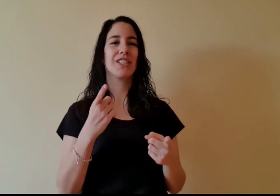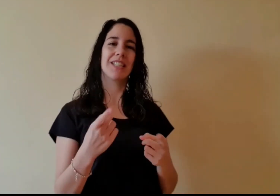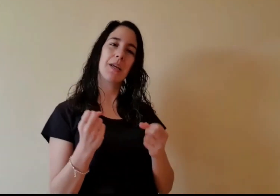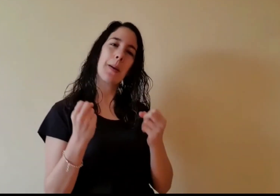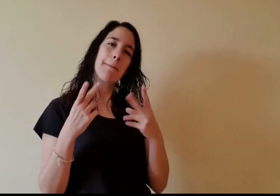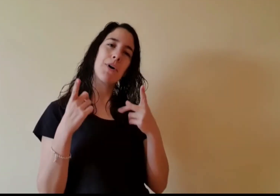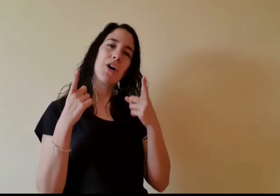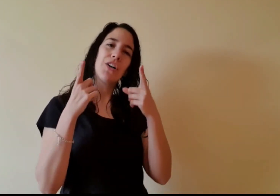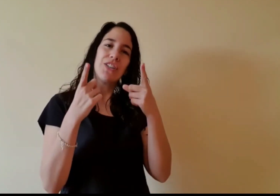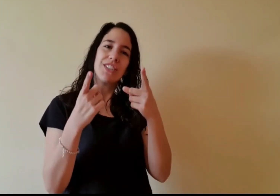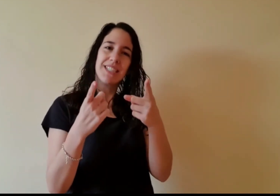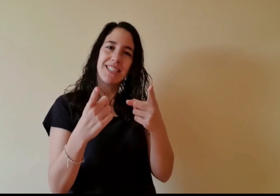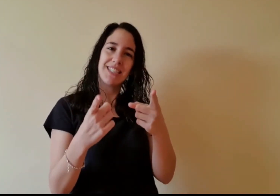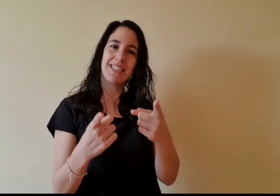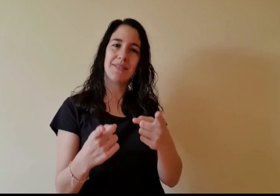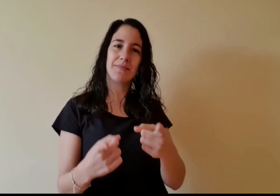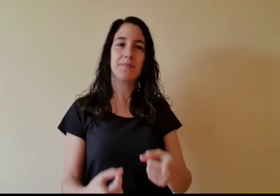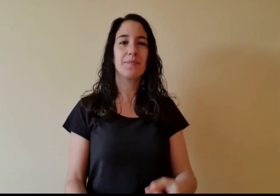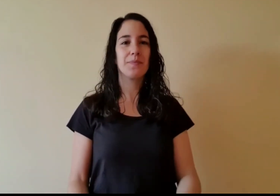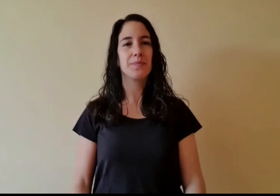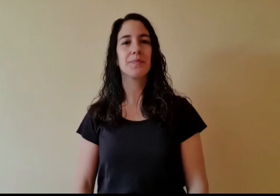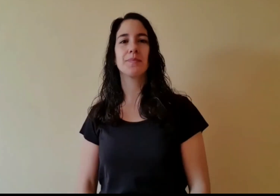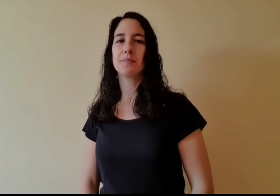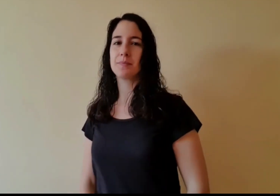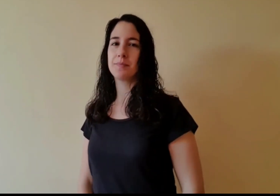por ti, por ti.